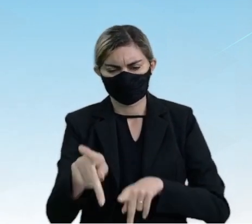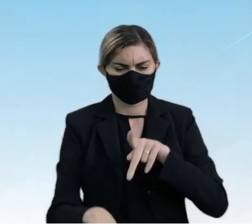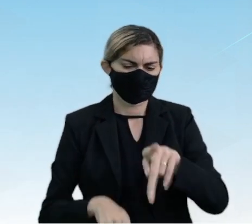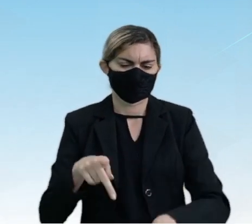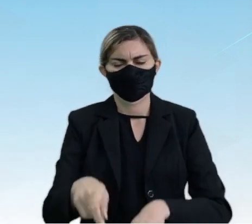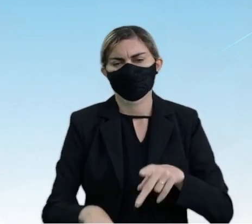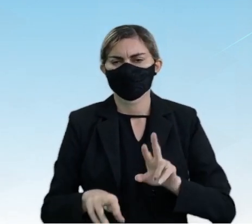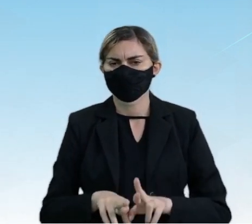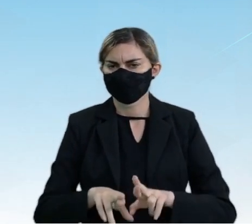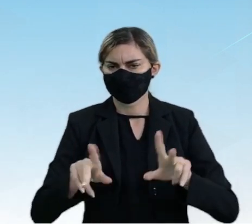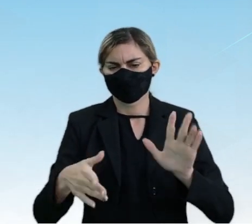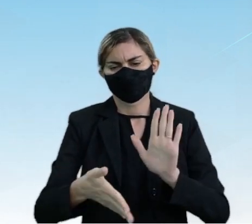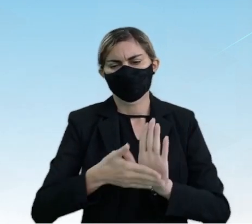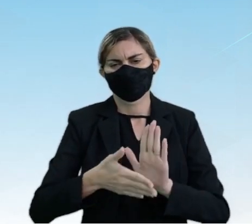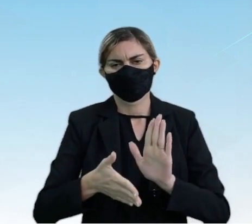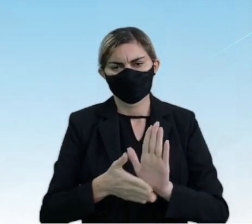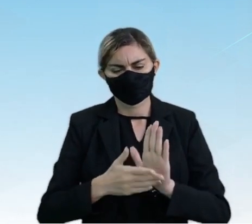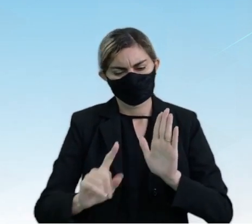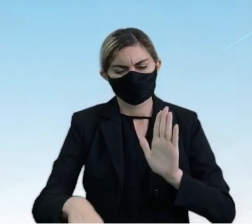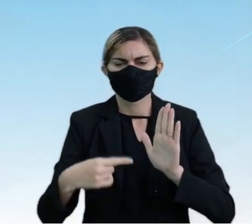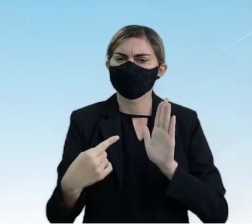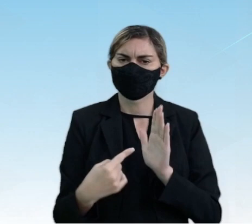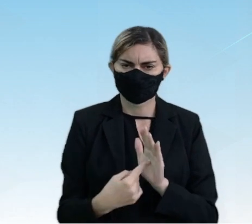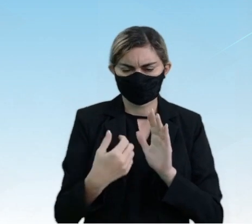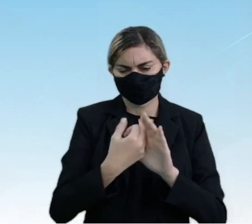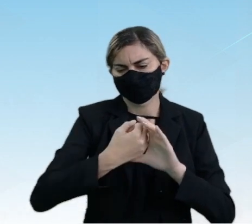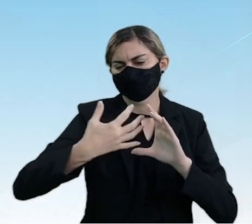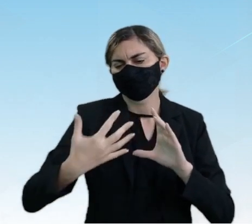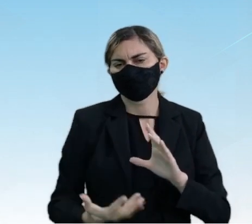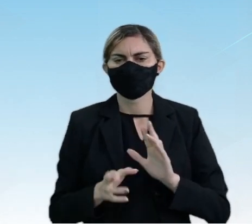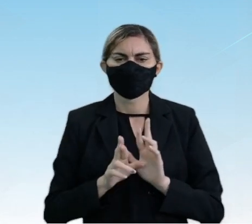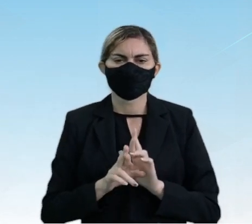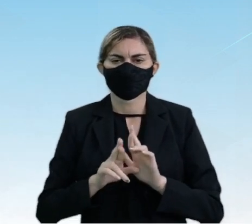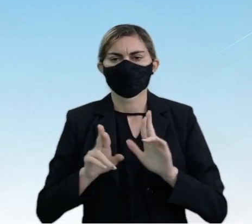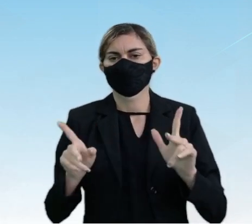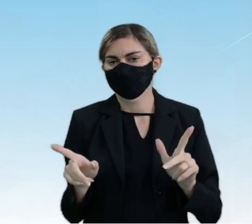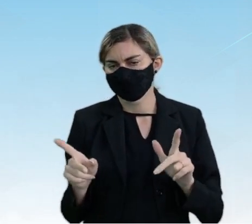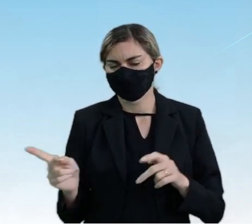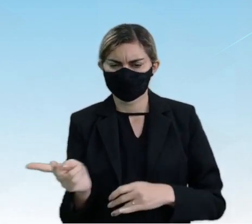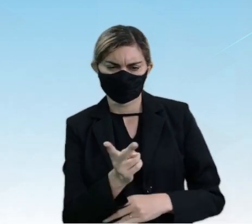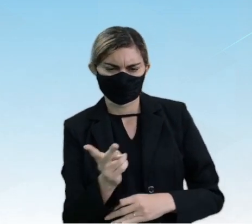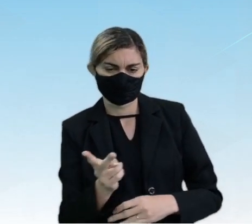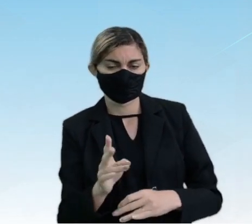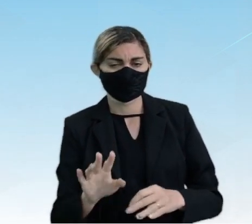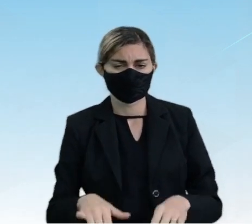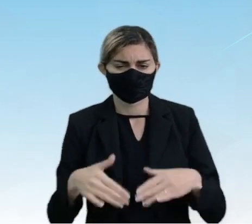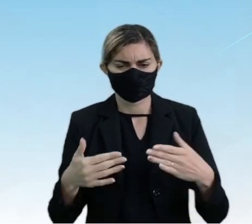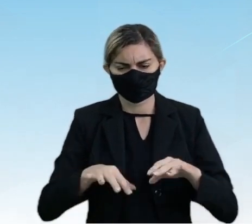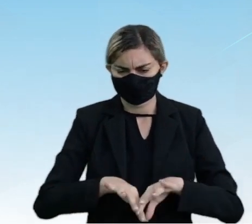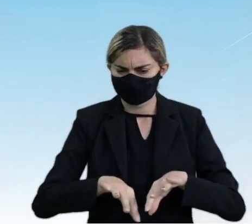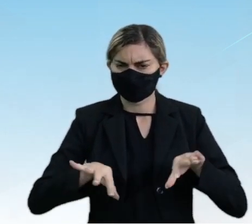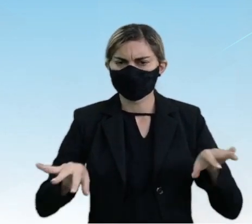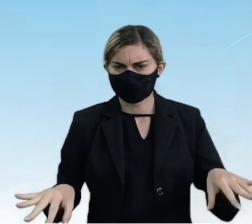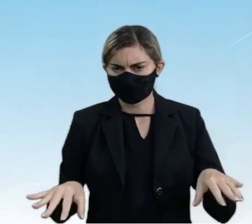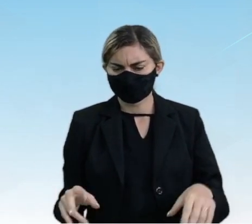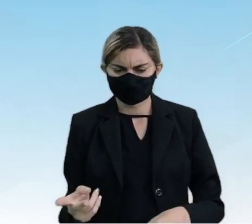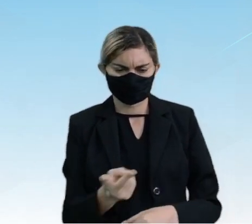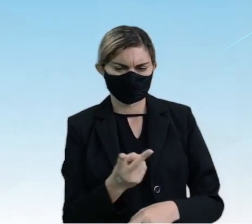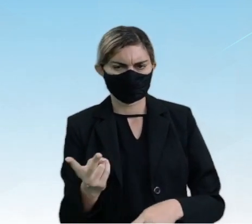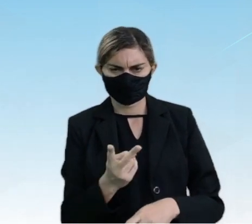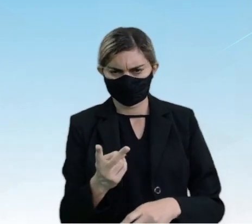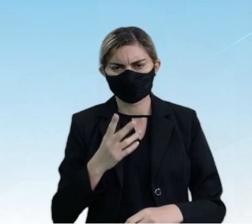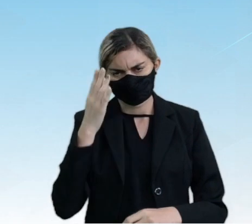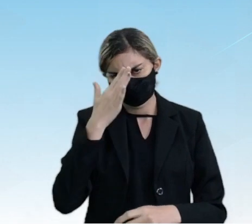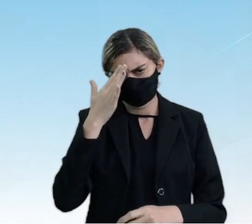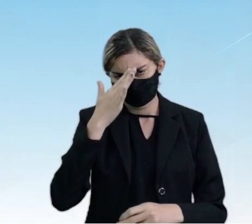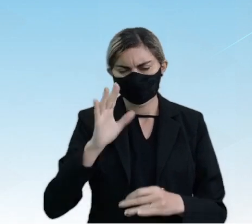diferente, né, com uma meta, com um objetivo, com características totalmente diferentes uma da outra. Tá? Então, separa uma da outra nessa hora de